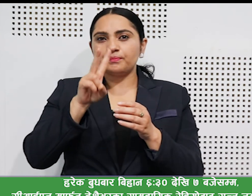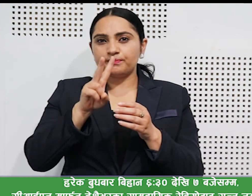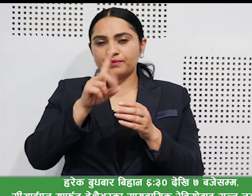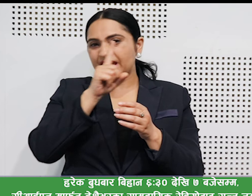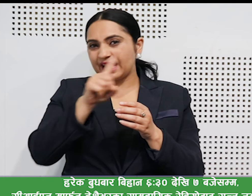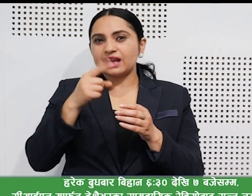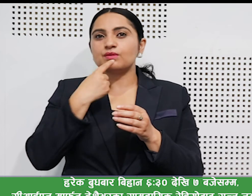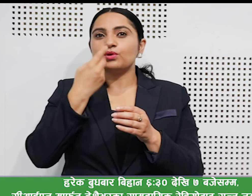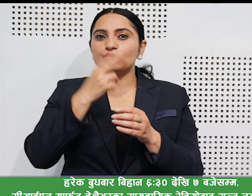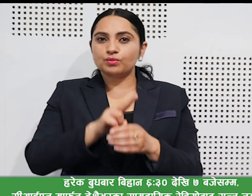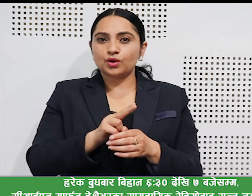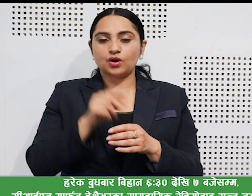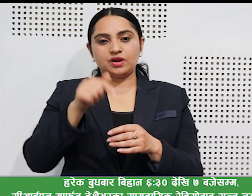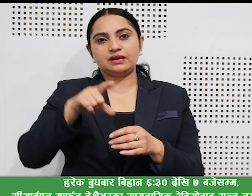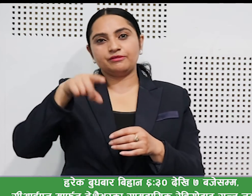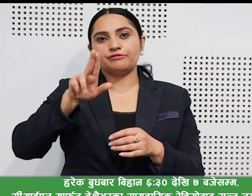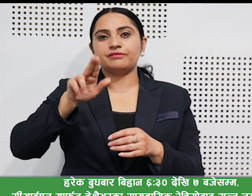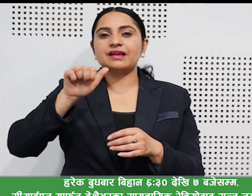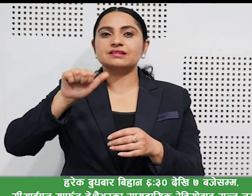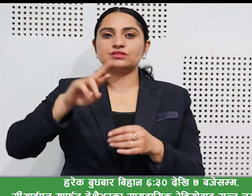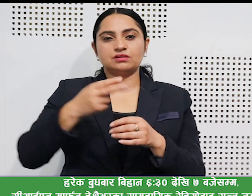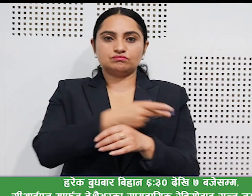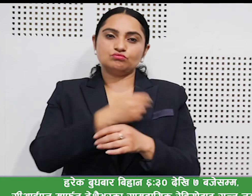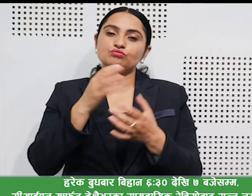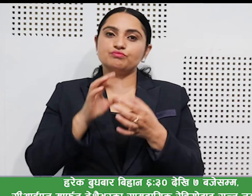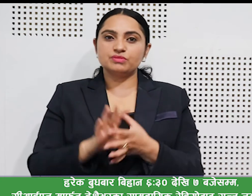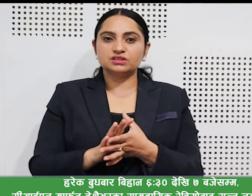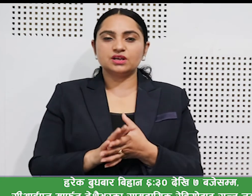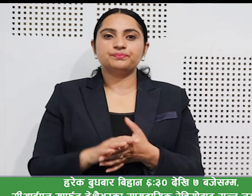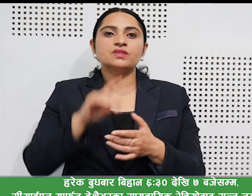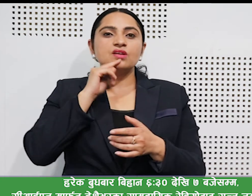अहिले फाइजर उहाँले लाउनुहुन्छ। यदि केही गरी कहिलेकाहीँ के हुन्छ भने